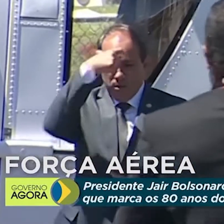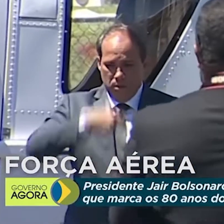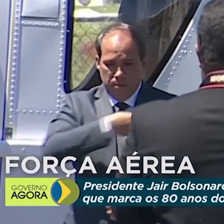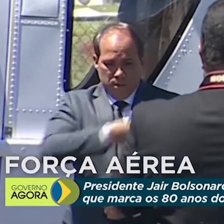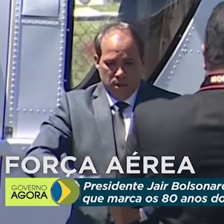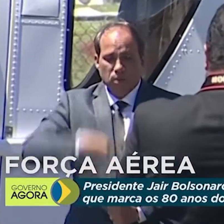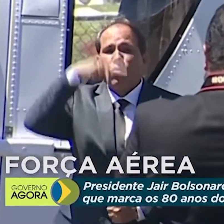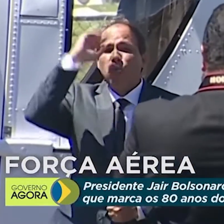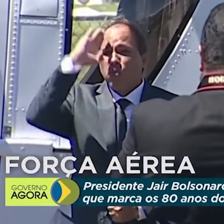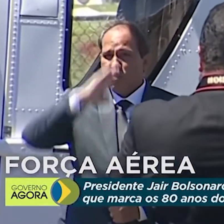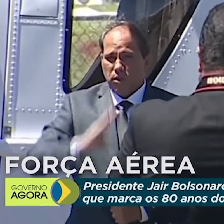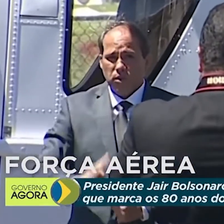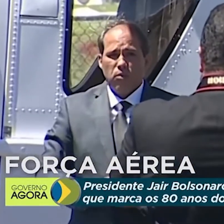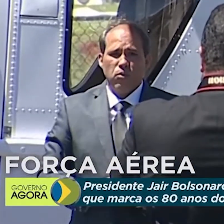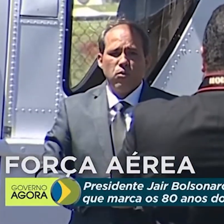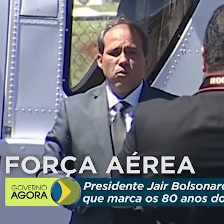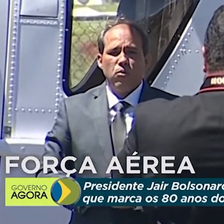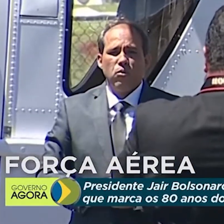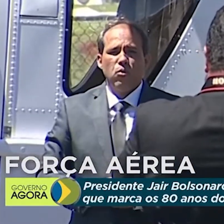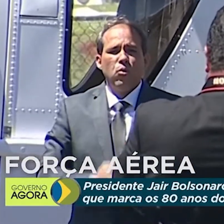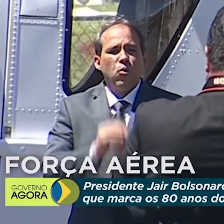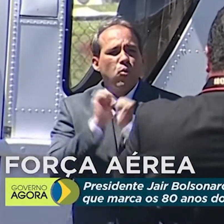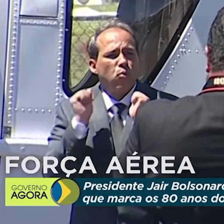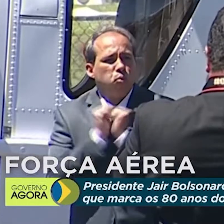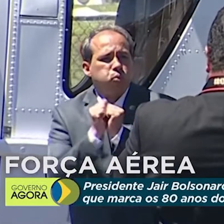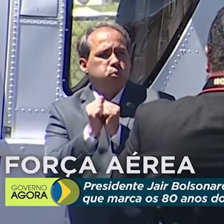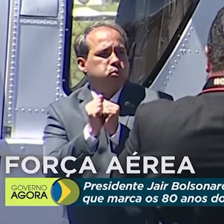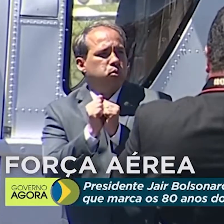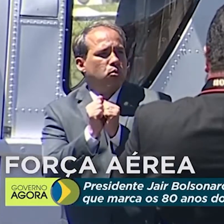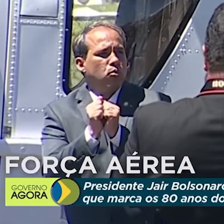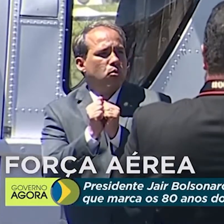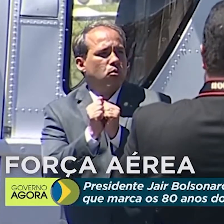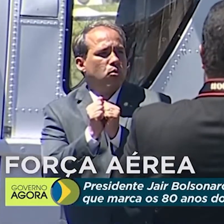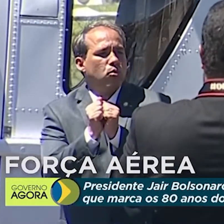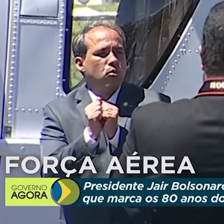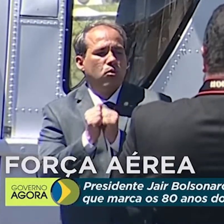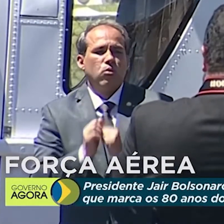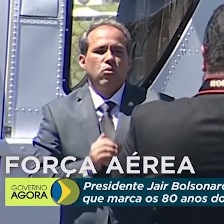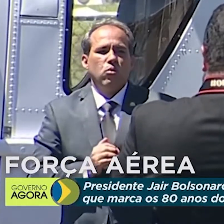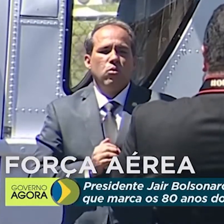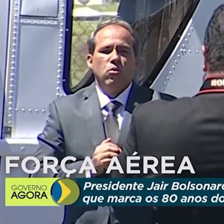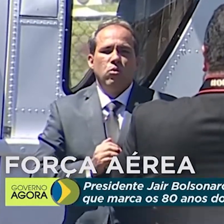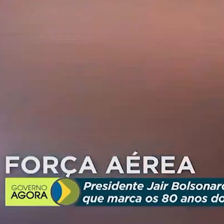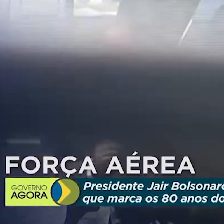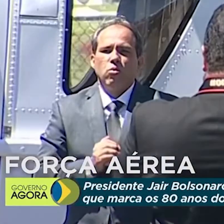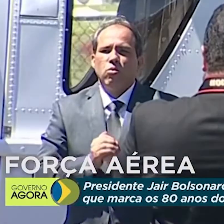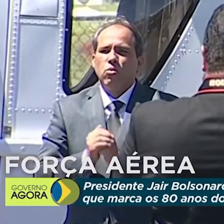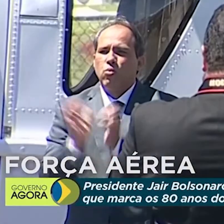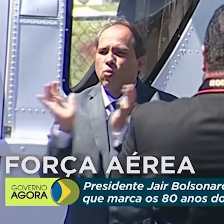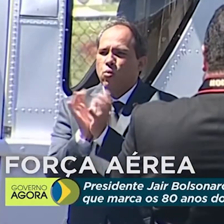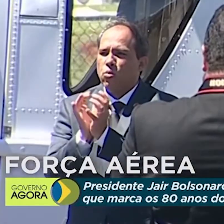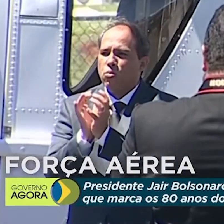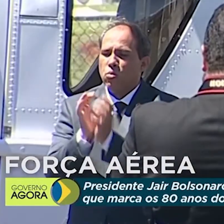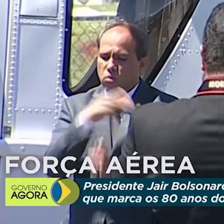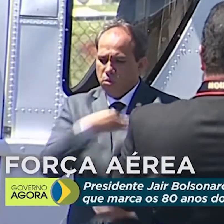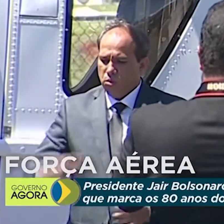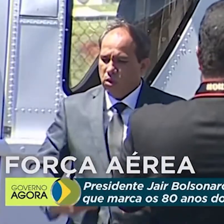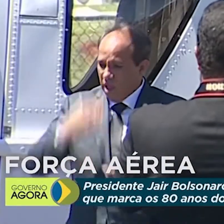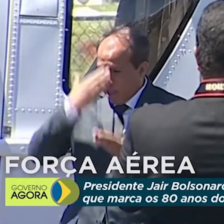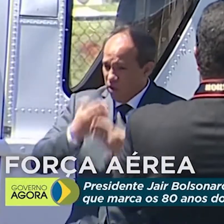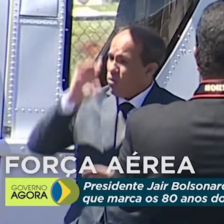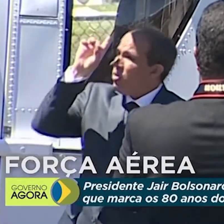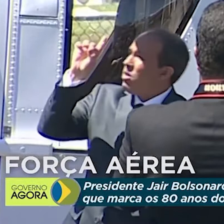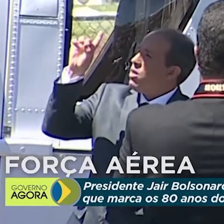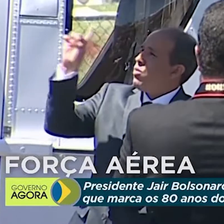República que, juntamente com o seu Estado-Maior, ministros, acreditam em